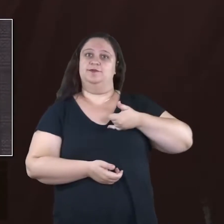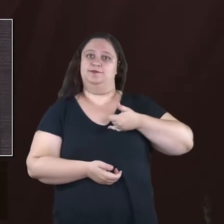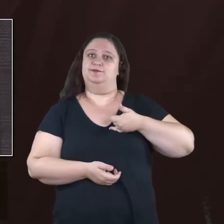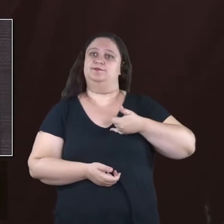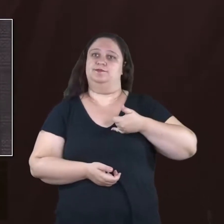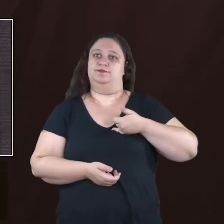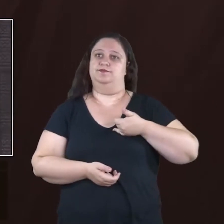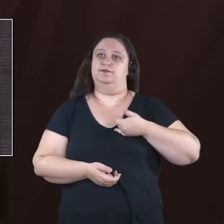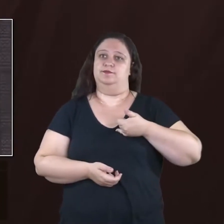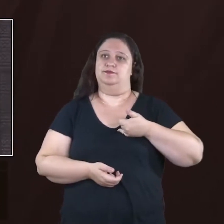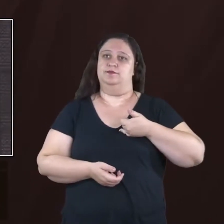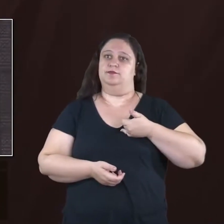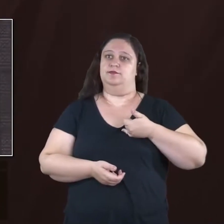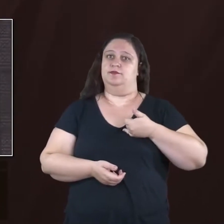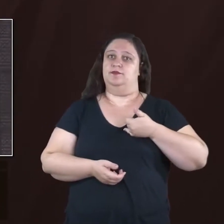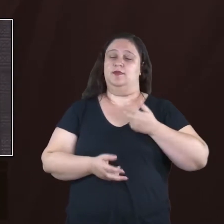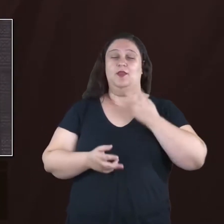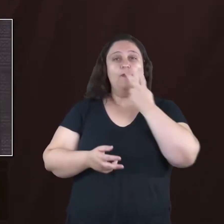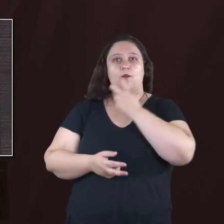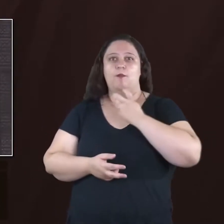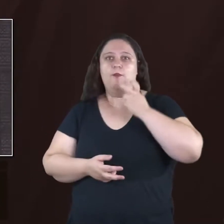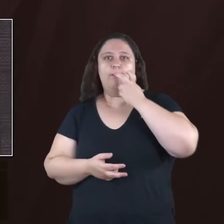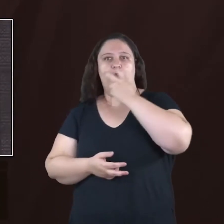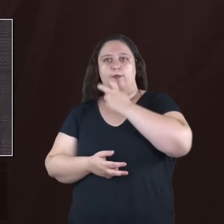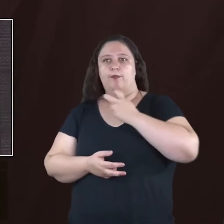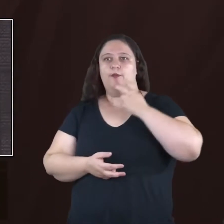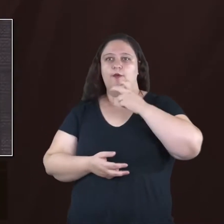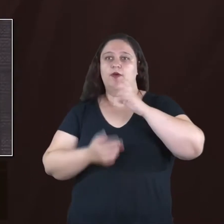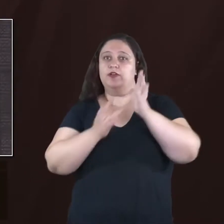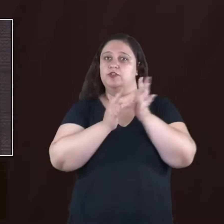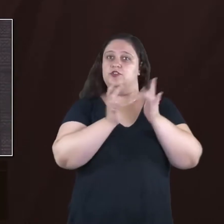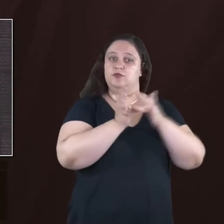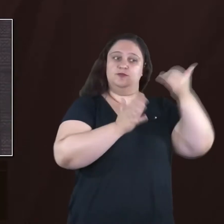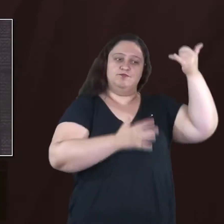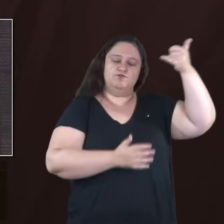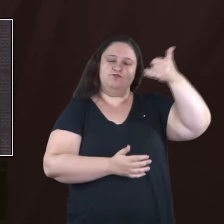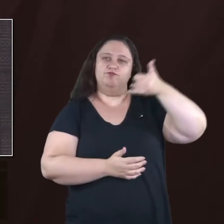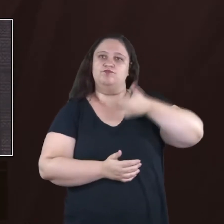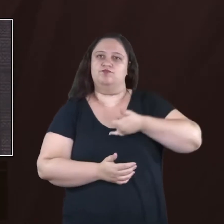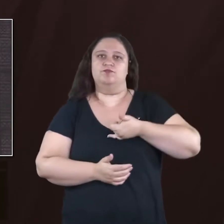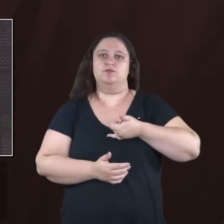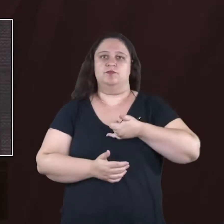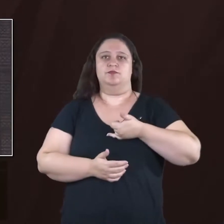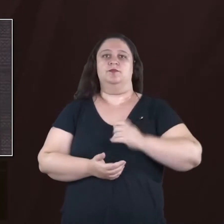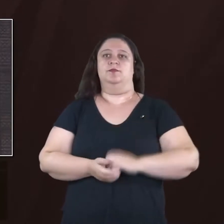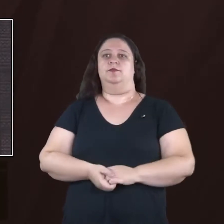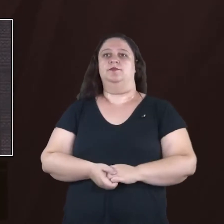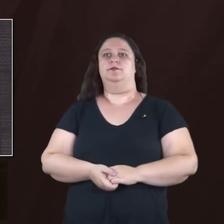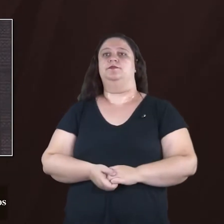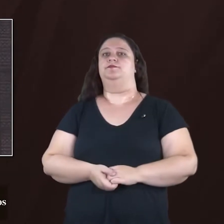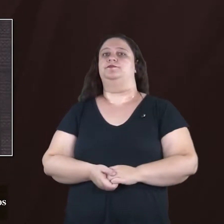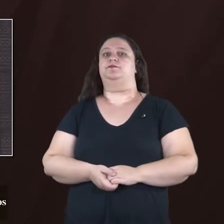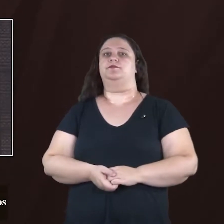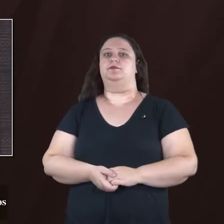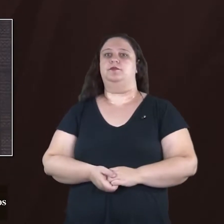ouviu da boca de Jesus falando com ele. Porque terás de ser sua testemunha